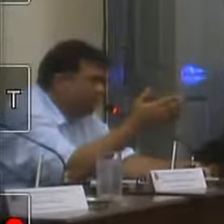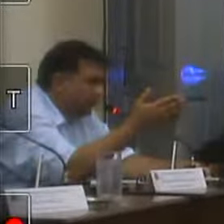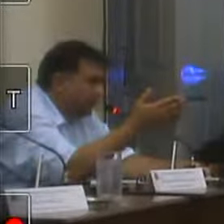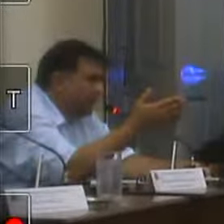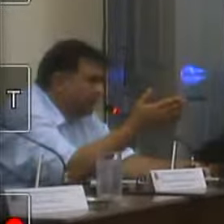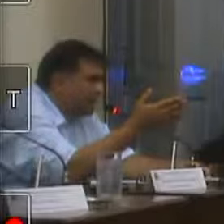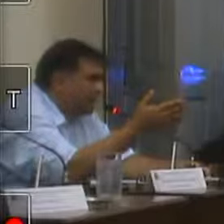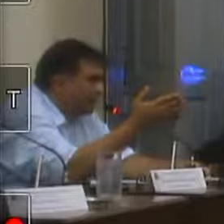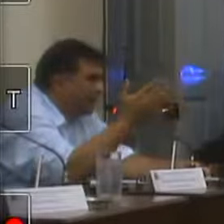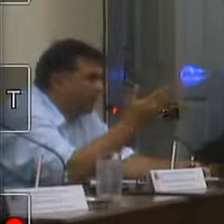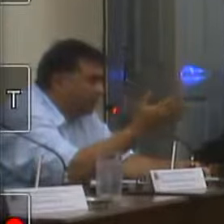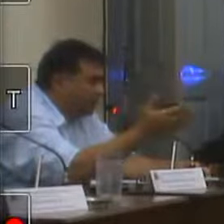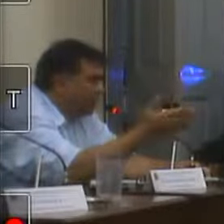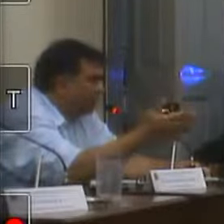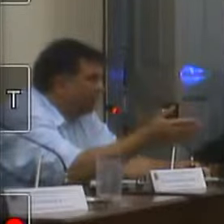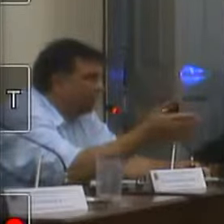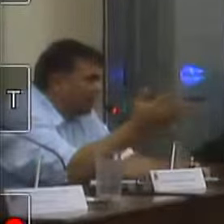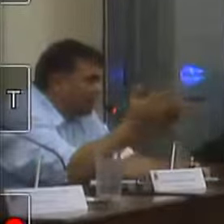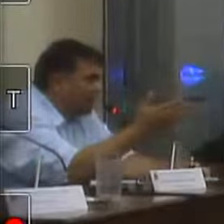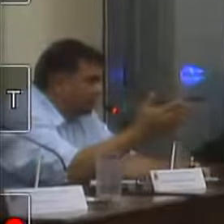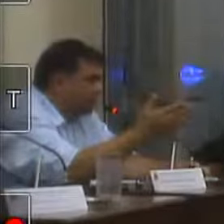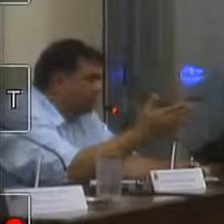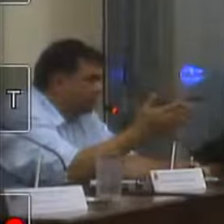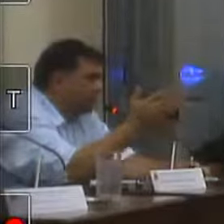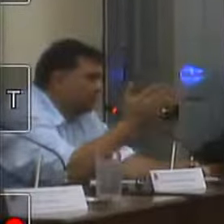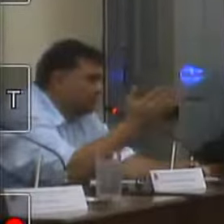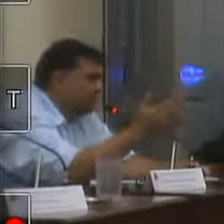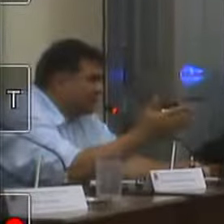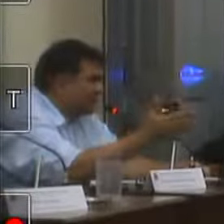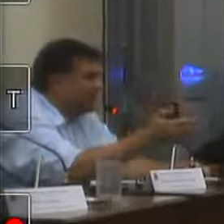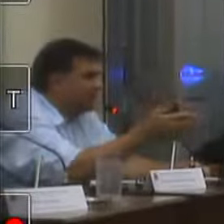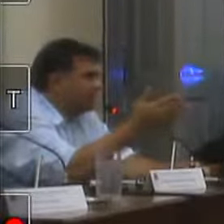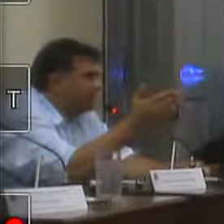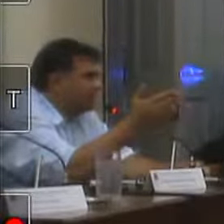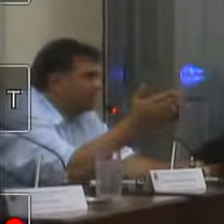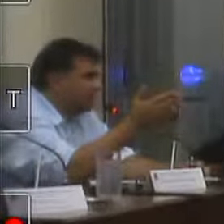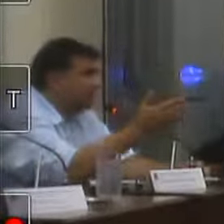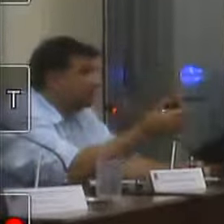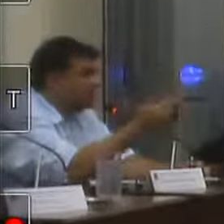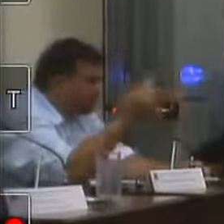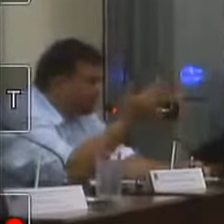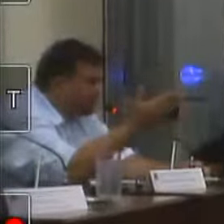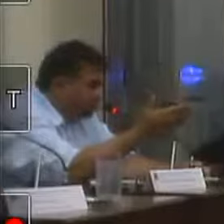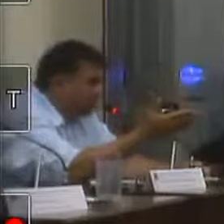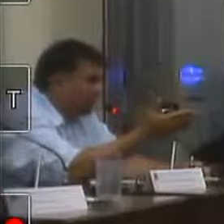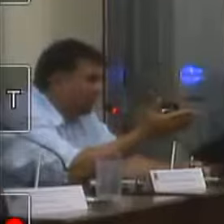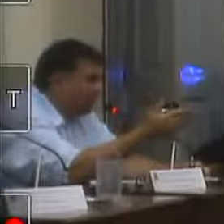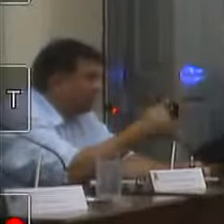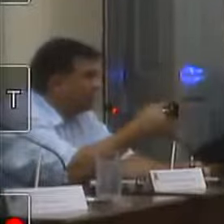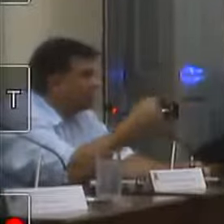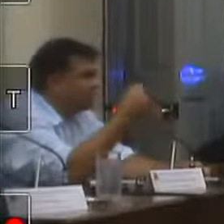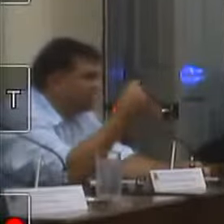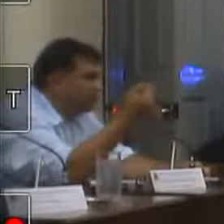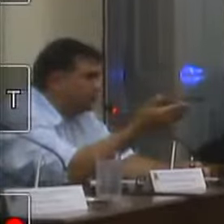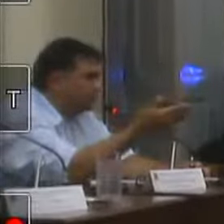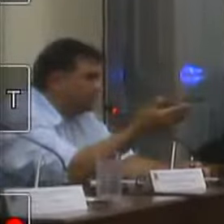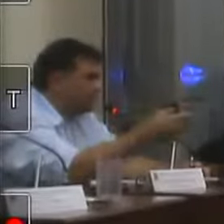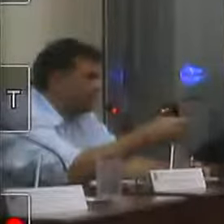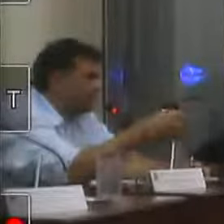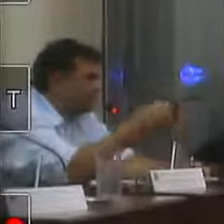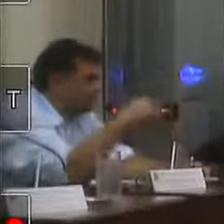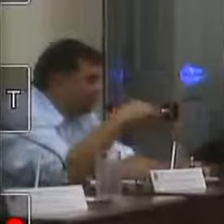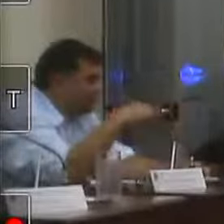Eu queria parabenizar a vereadora Michele Cabral pela iniciativa da moção de pesar, e se você permitir, Michele, eu gostaria de assinar junto com